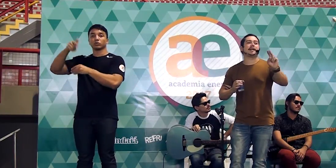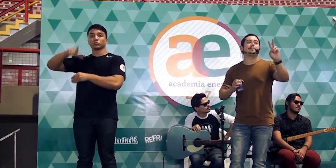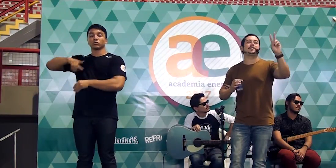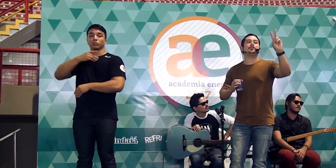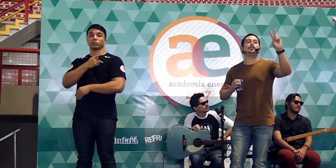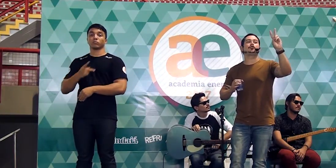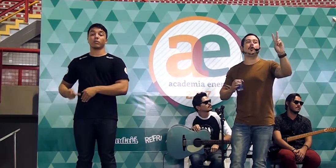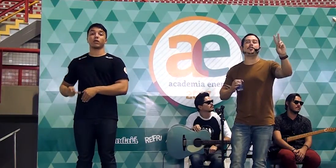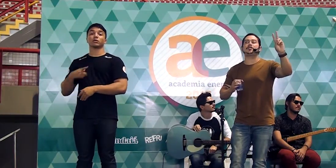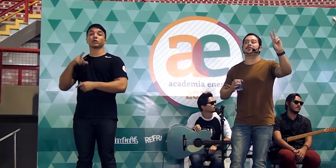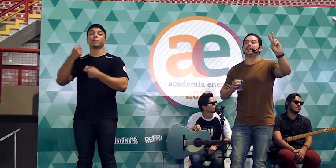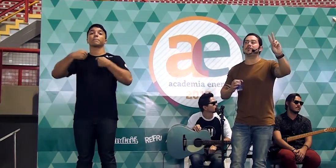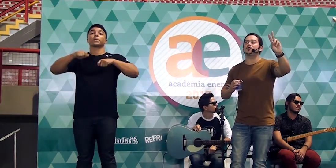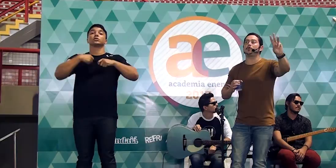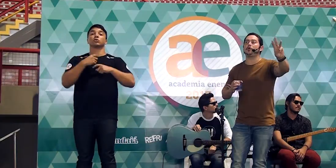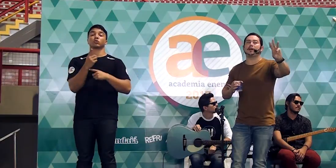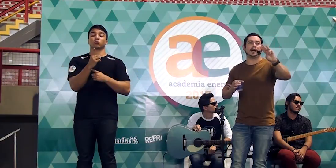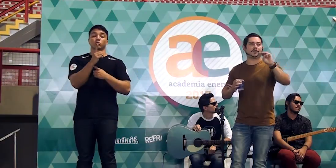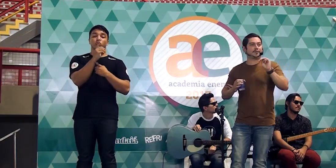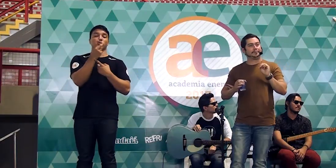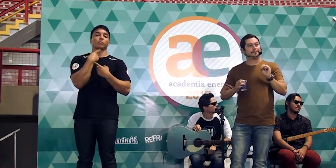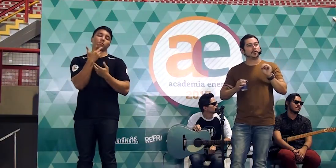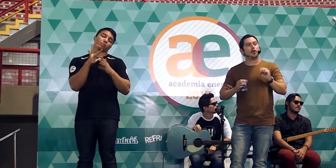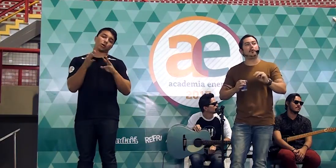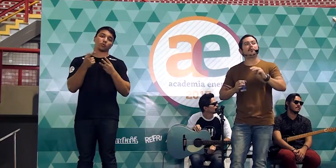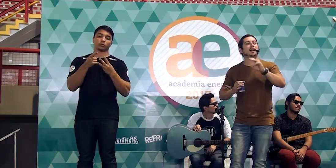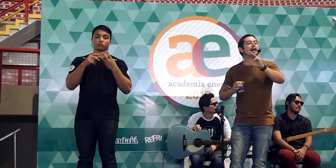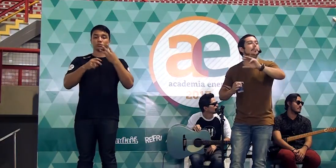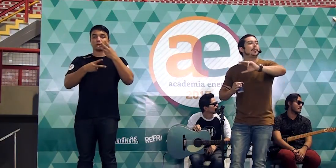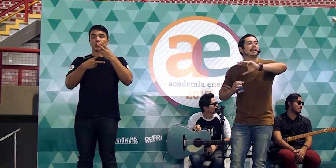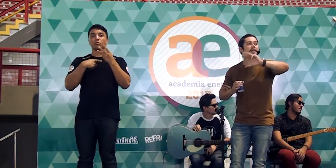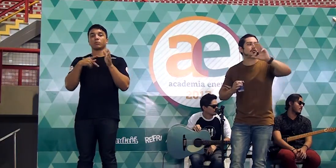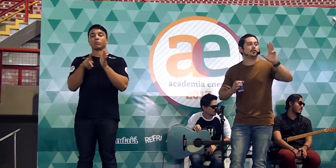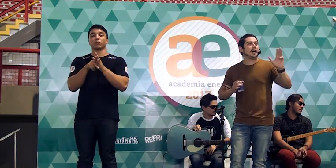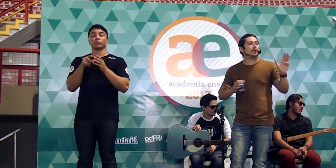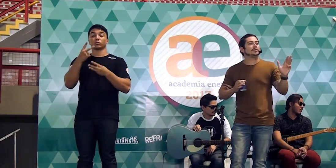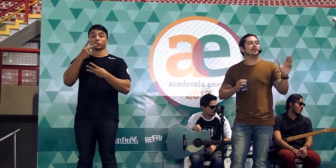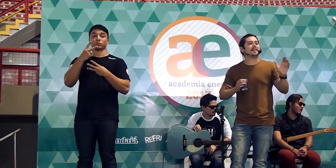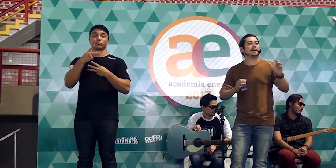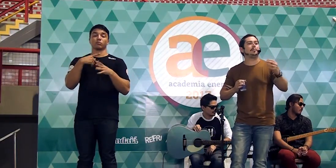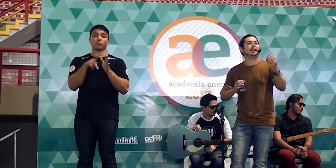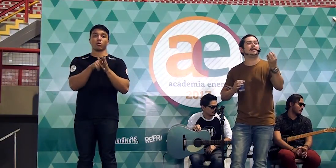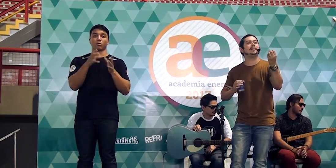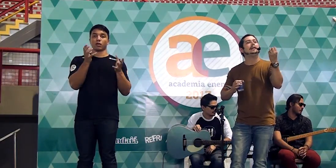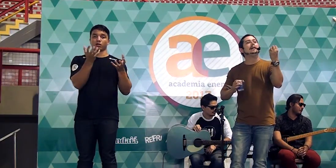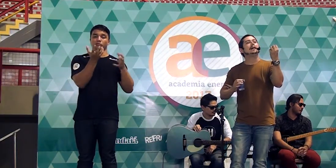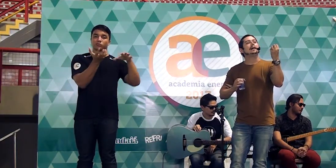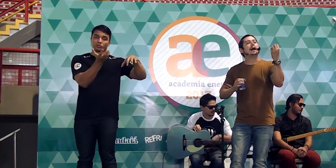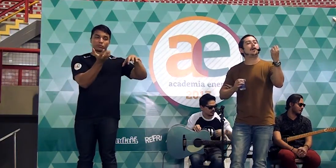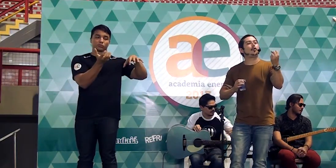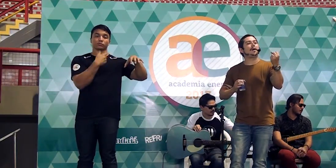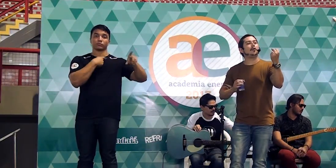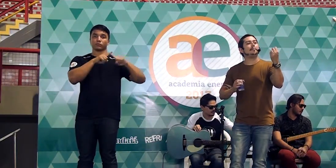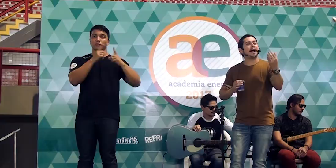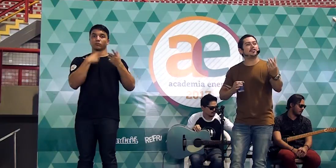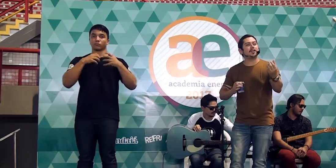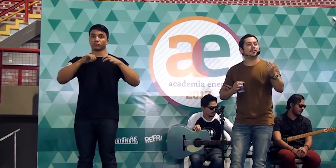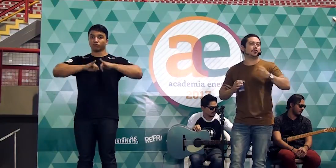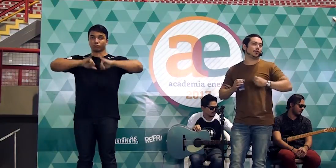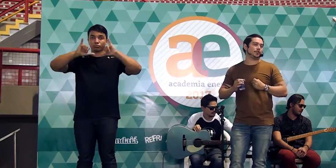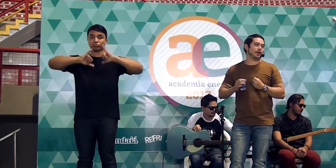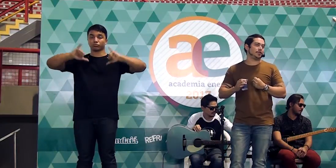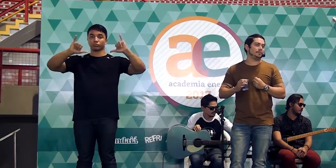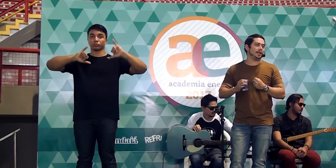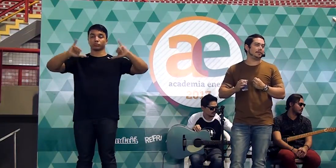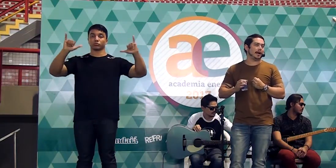emenda passar, ela precisa de 2/3 do Congresso. Houve uma campanha nacional, talvez a campanha que aglomerou mais